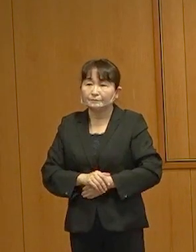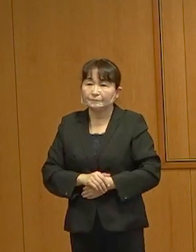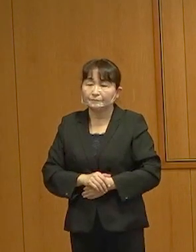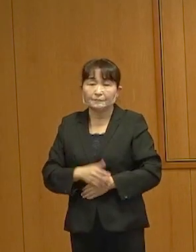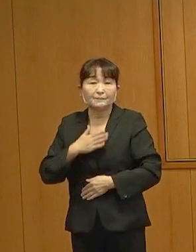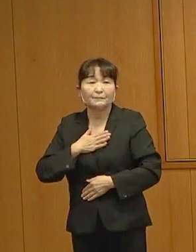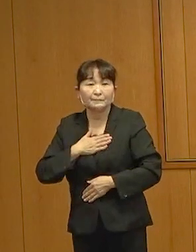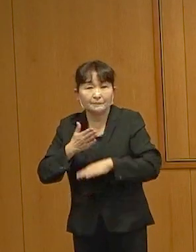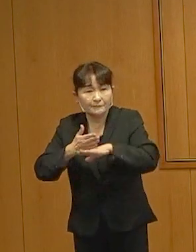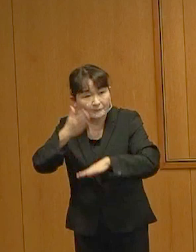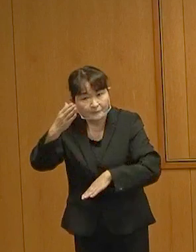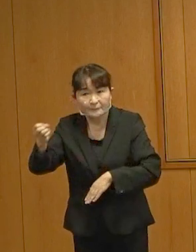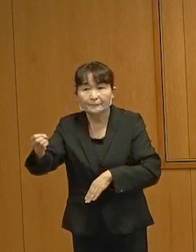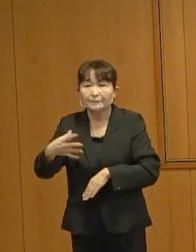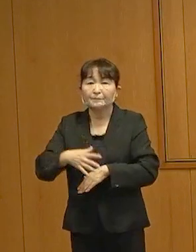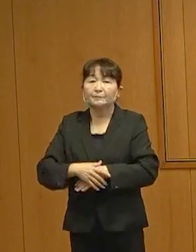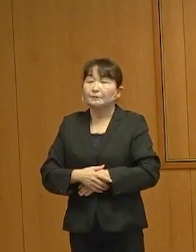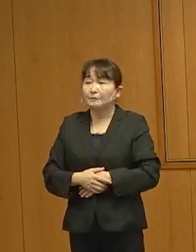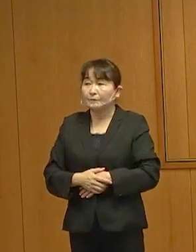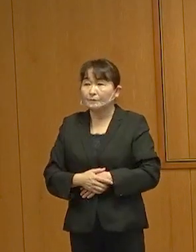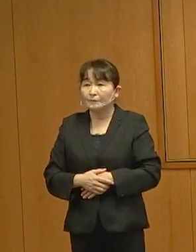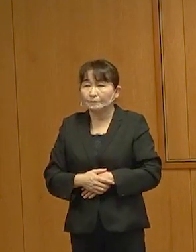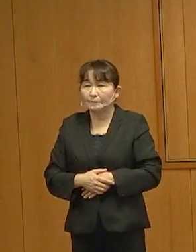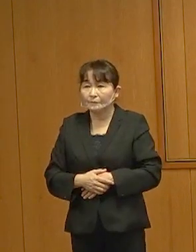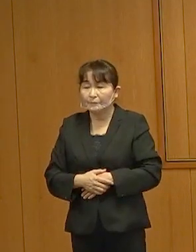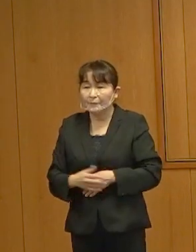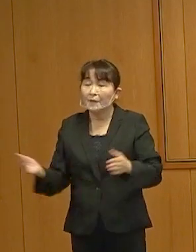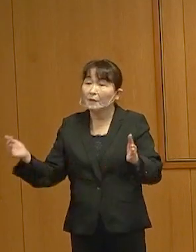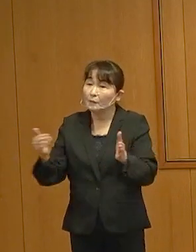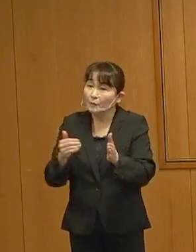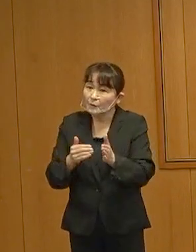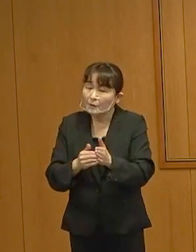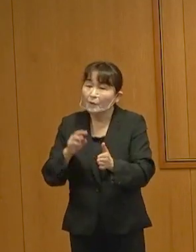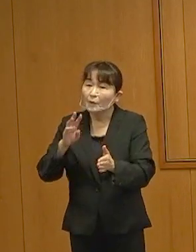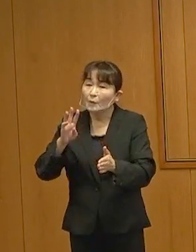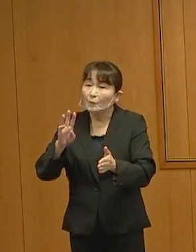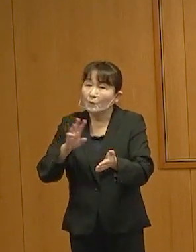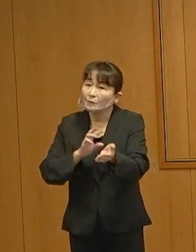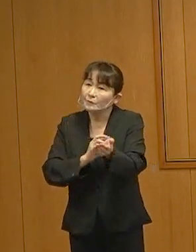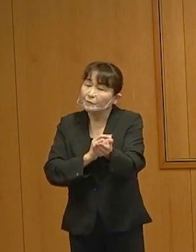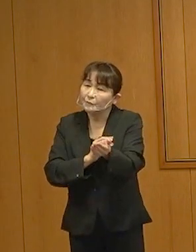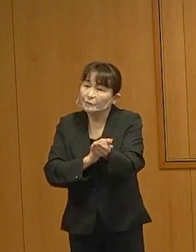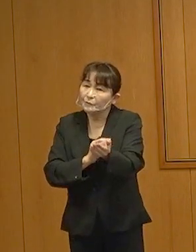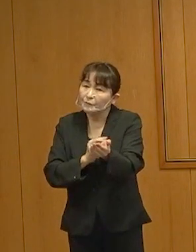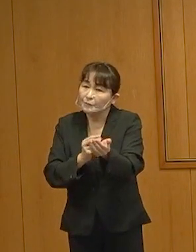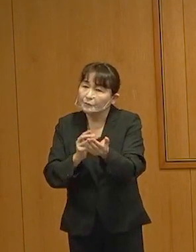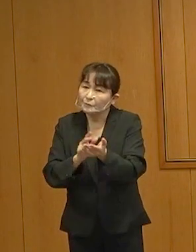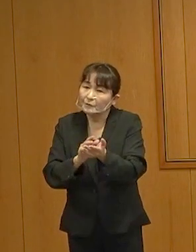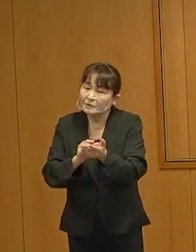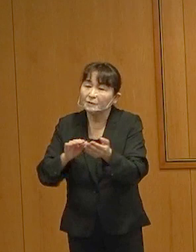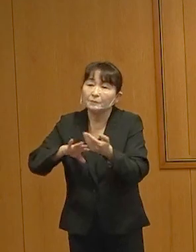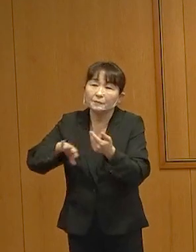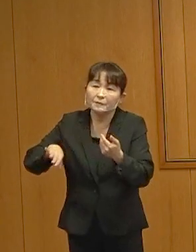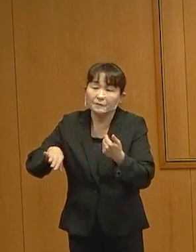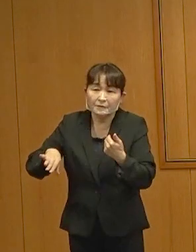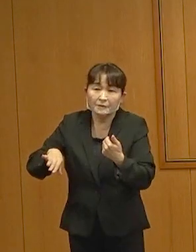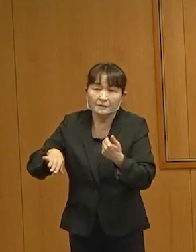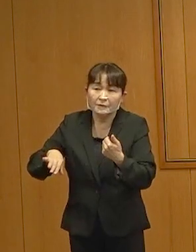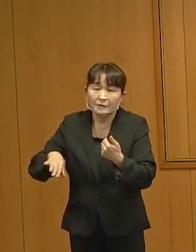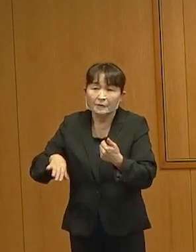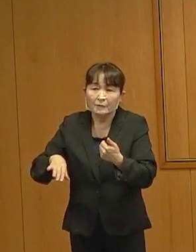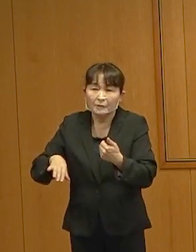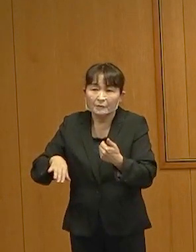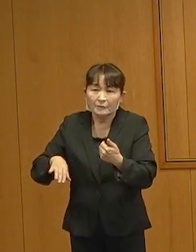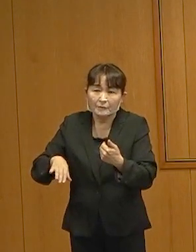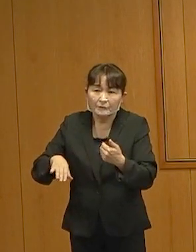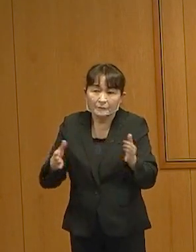分かりました、ありがとうございます。あと最後にちょっとワクチンとは別で、先ほど宮西さんからもありました内海の